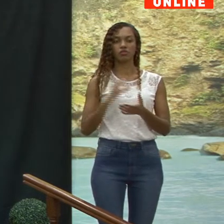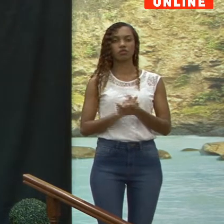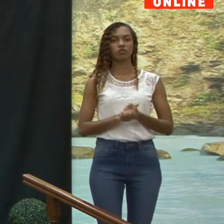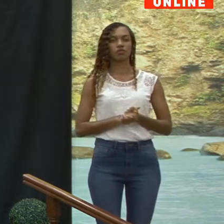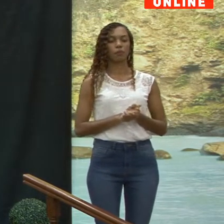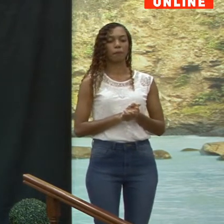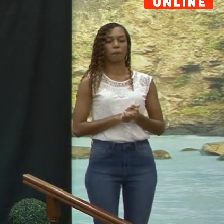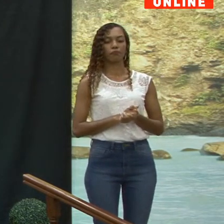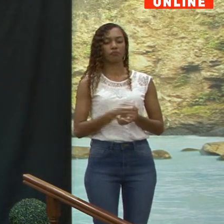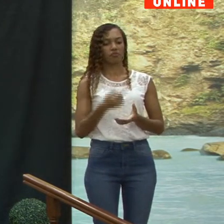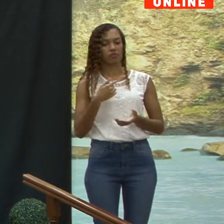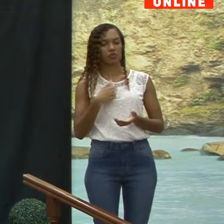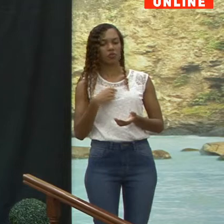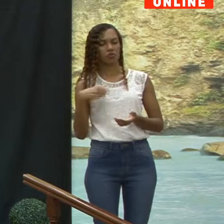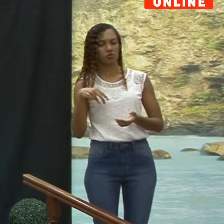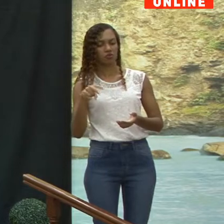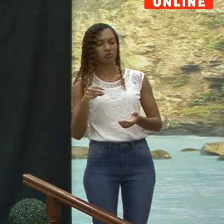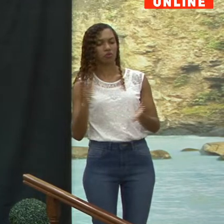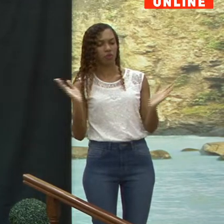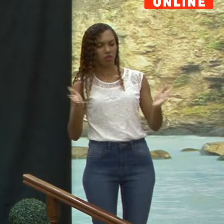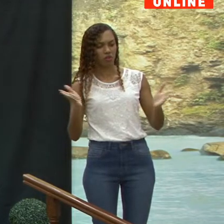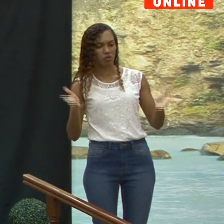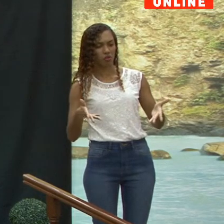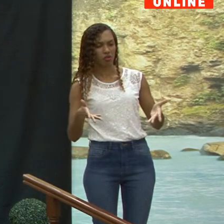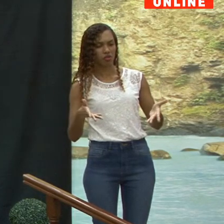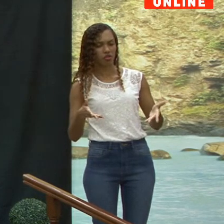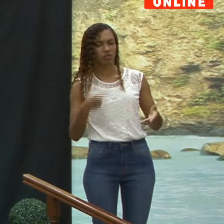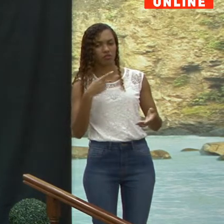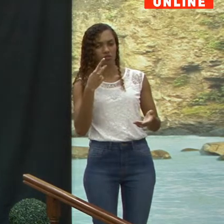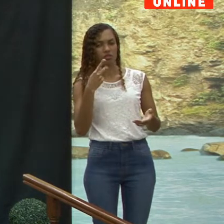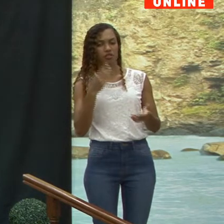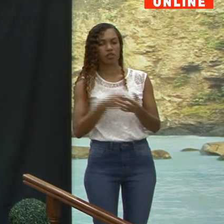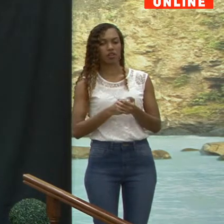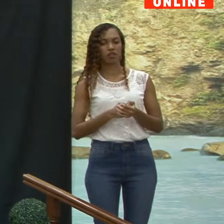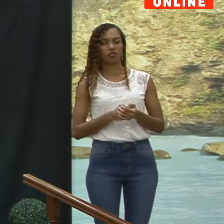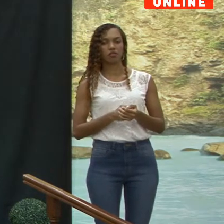E eu vou agora até dizer, porque tinha menos 9.